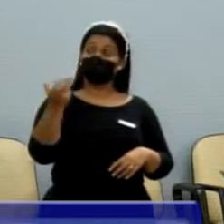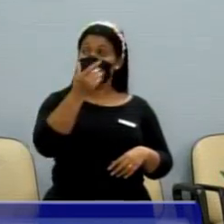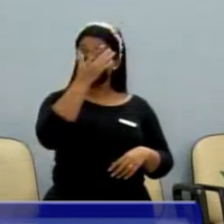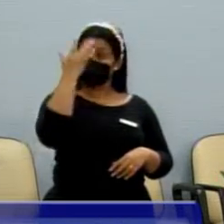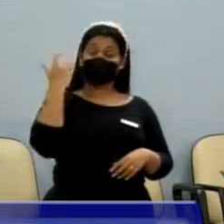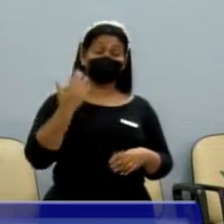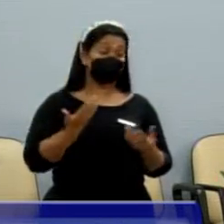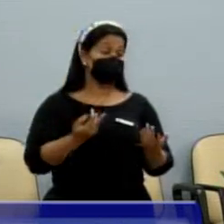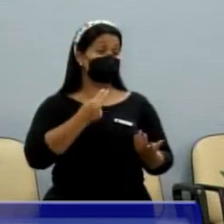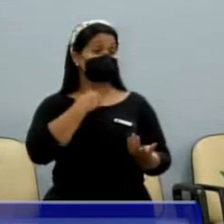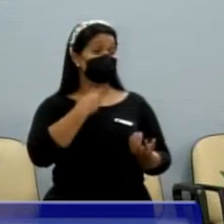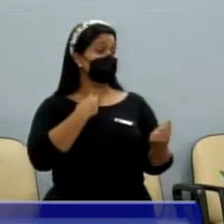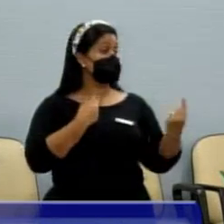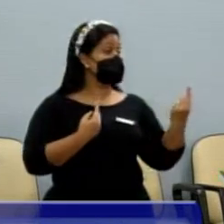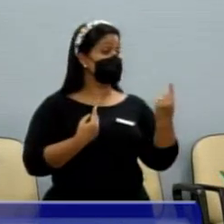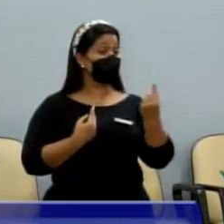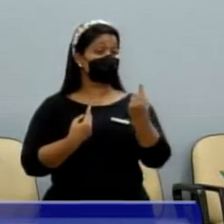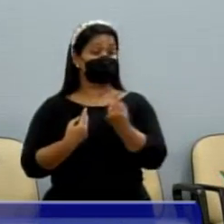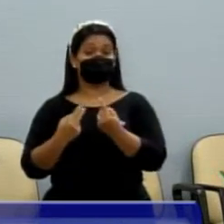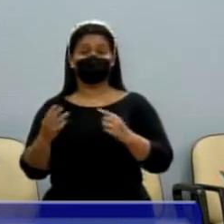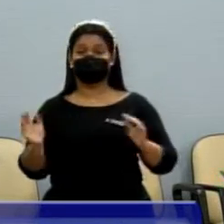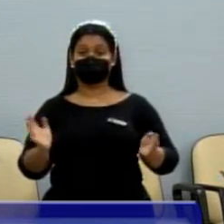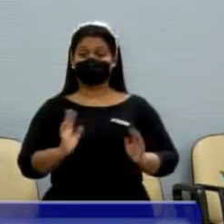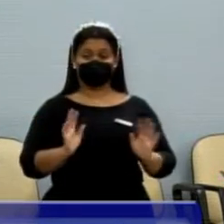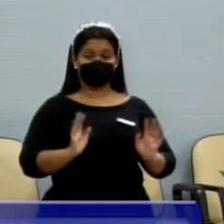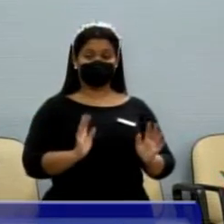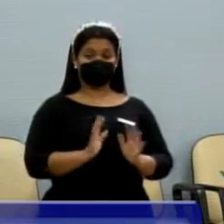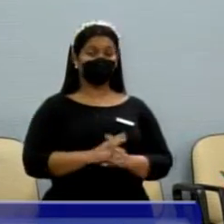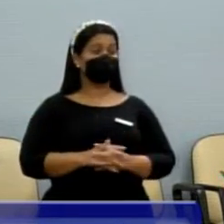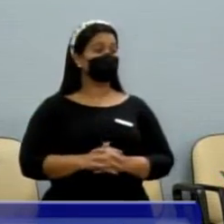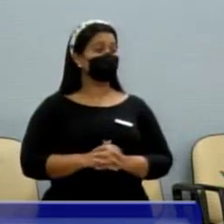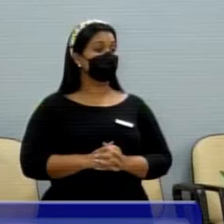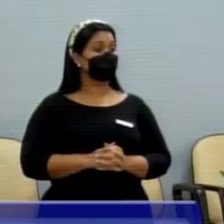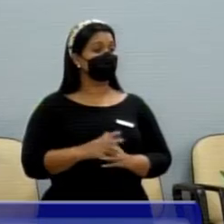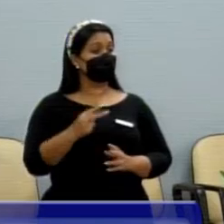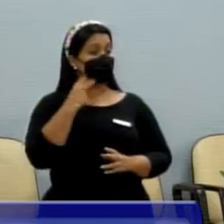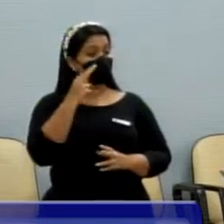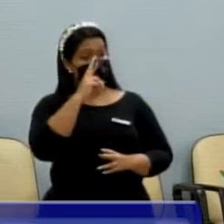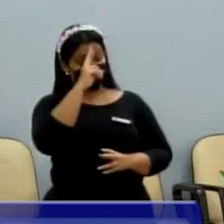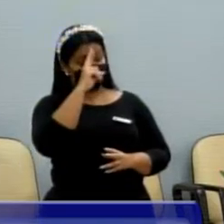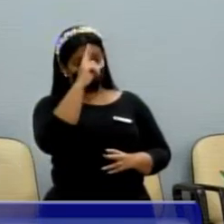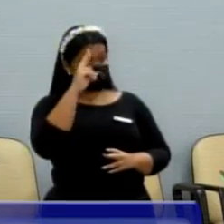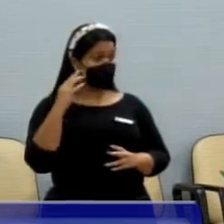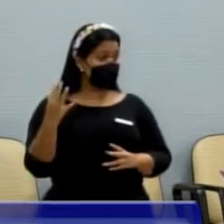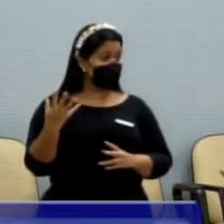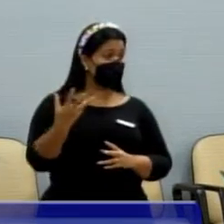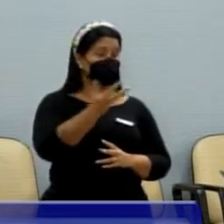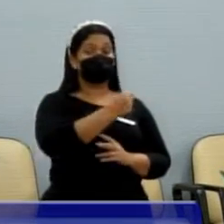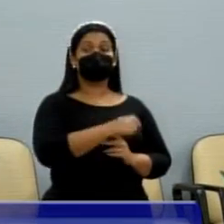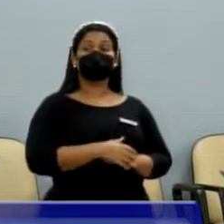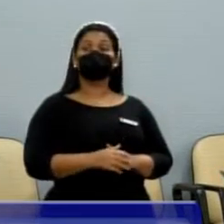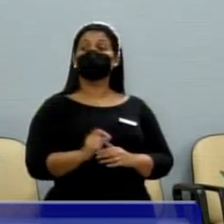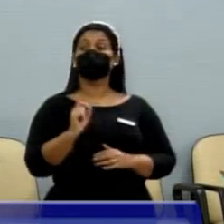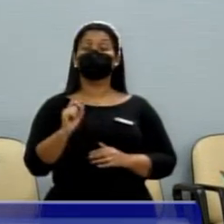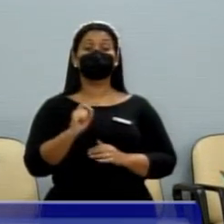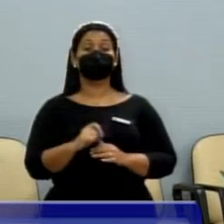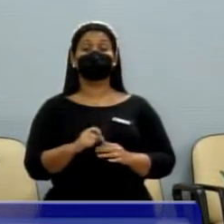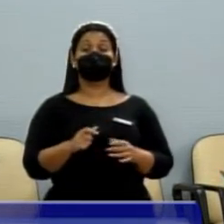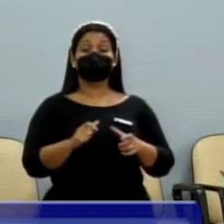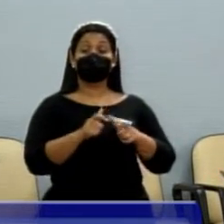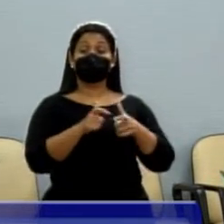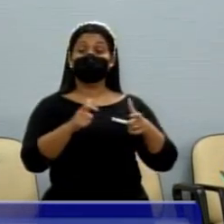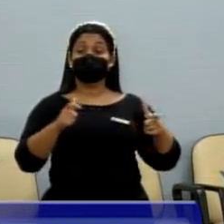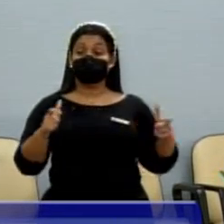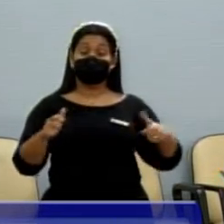não dá para ser individual uma vontade do Pedro do do Rocio né Roseane tem que ser coletiva é de